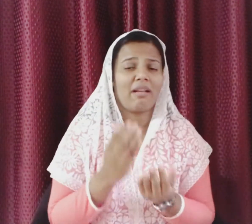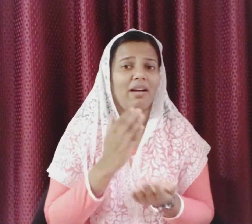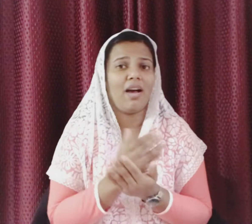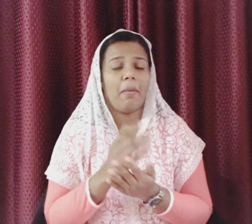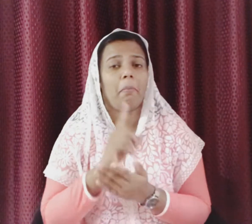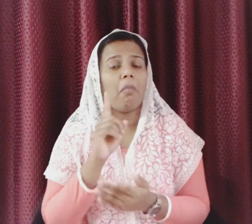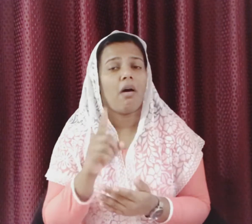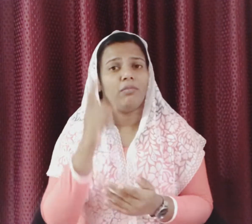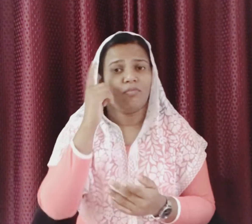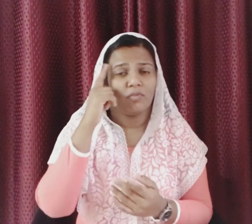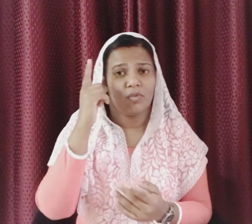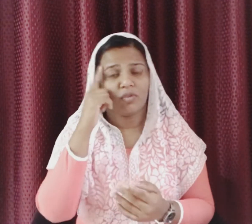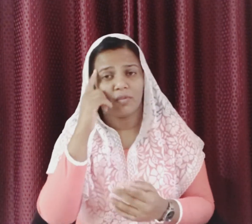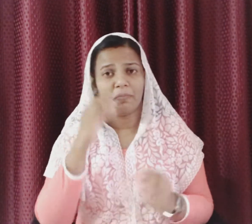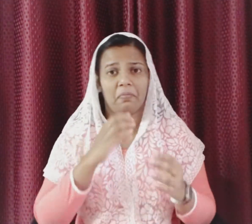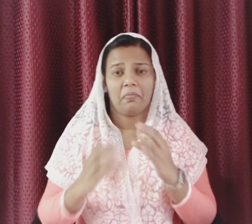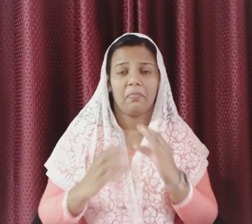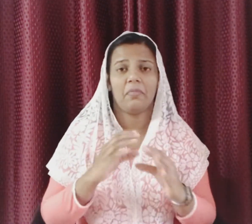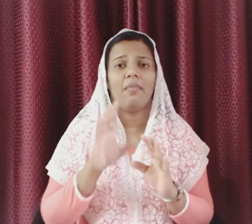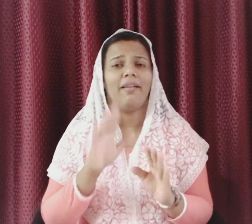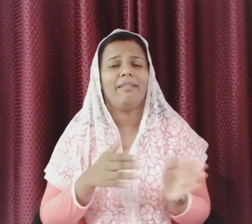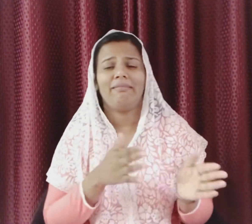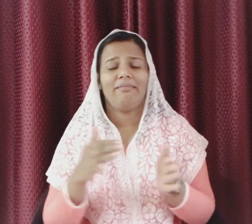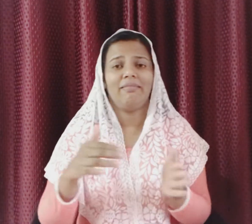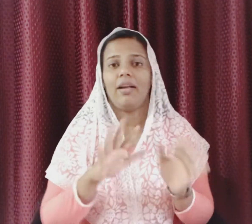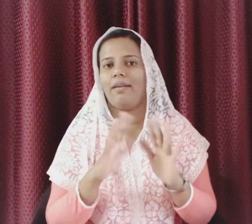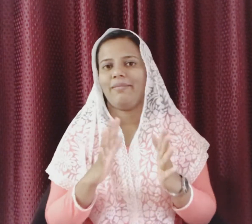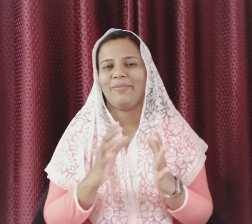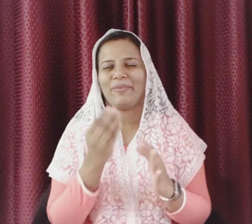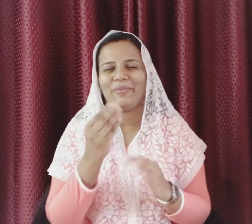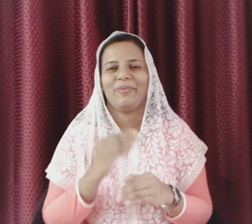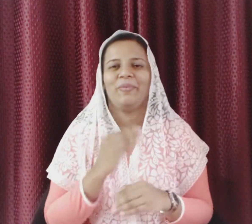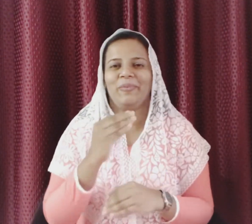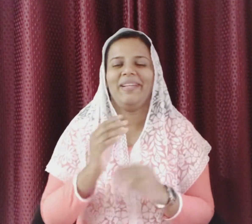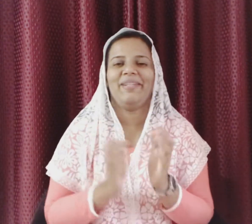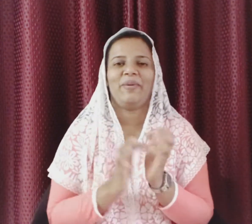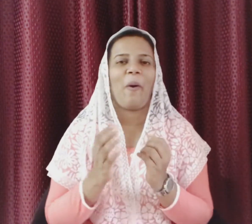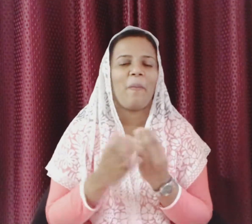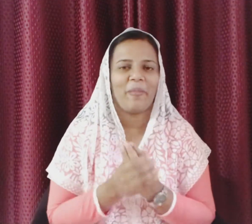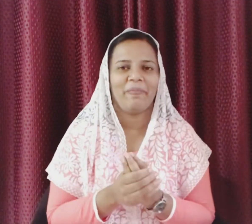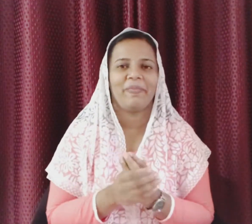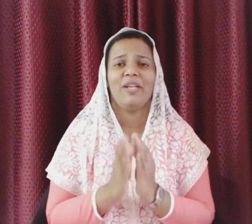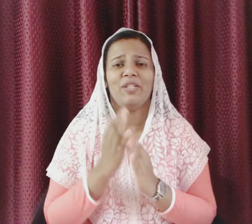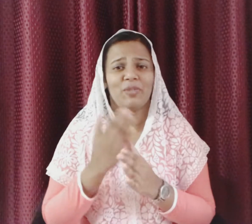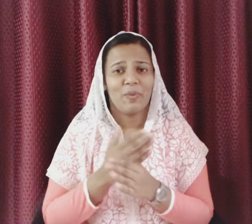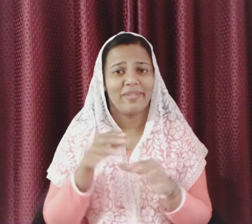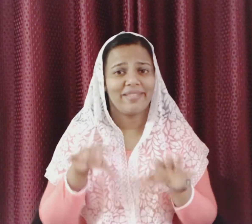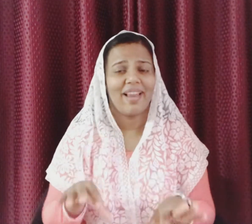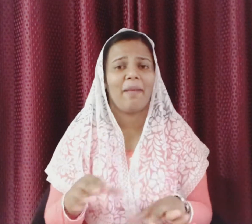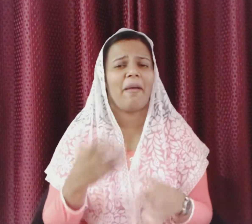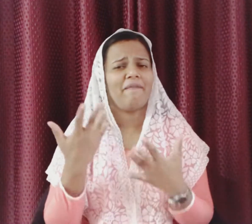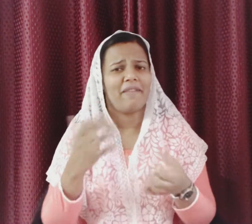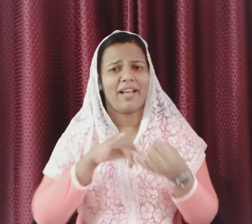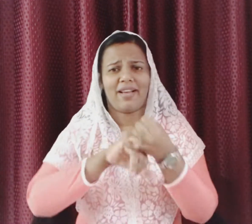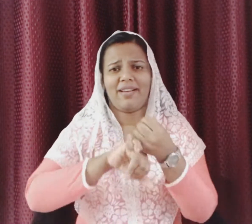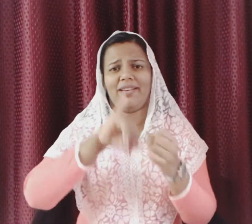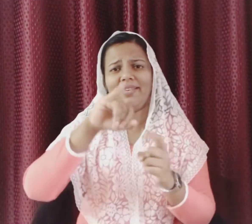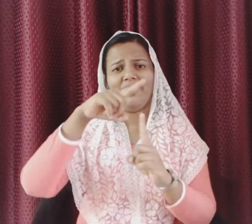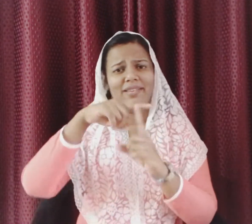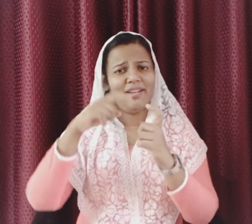കാര്യങ്ങളിൽ മാത്രം ഇടപെട്ട് ആ അലഞ്ഞ് ഒഴിഞ്ഞ് നടക്കാതെ ദൈവത്തോട് ചേർന്ന് നടക്കുക. ജോലിസ്ഥലത്തും അവൻ നിങ്ങളുടെ സൈറ്റിലും നിങ്ങൾ വണ്ടി ഓടിക്കുമ്പോഴും നിങ്ങൾ